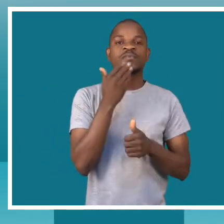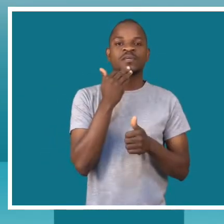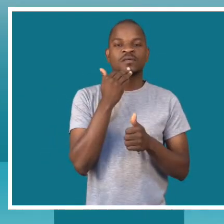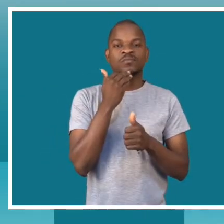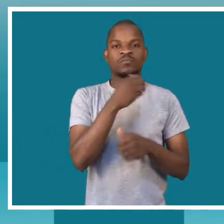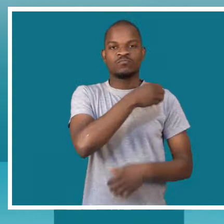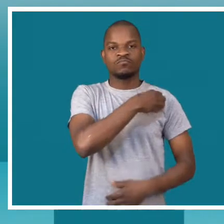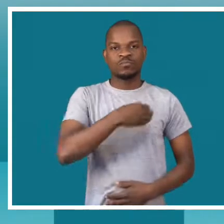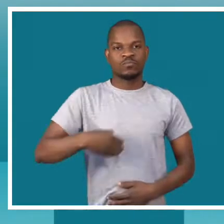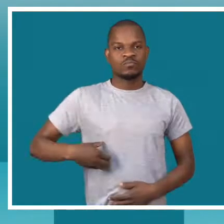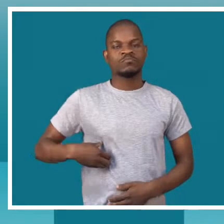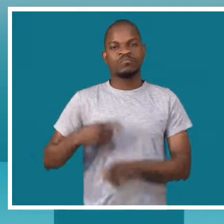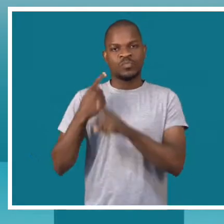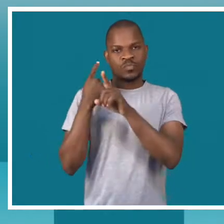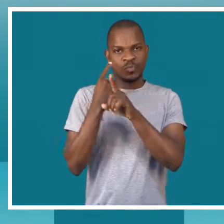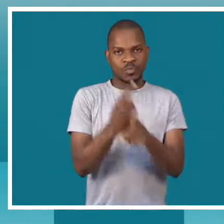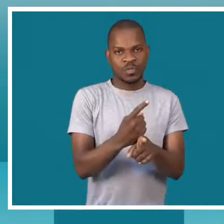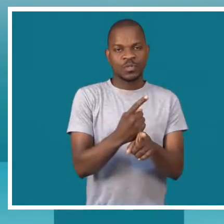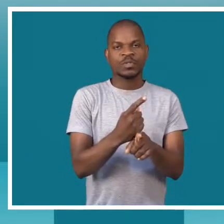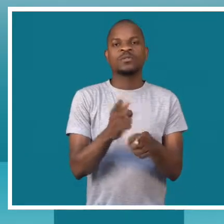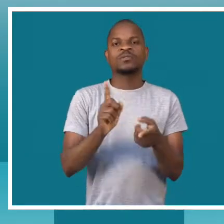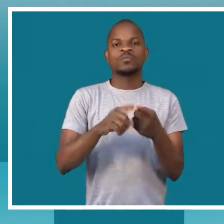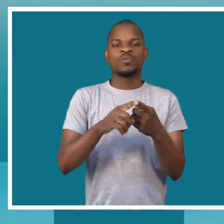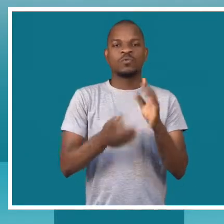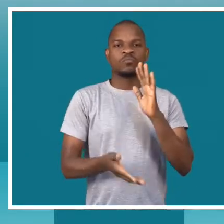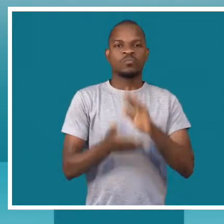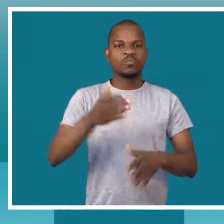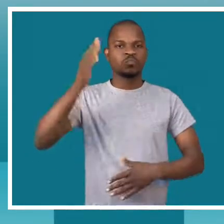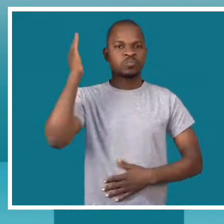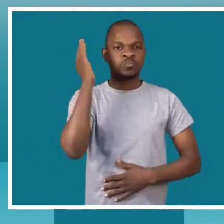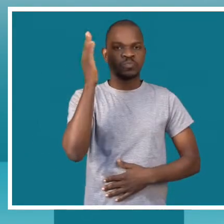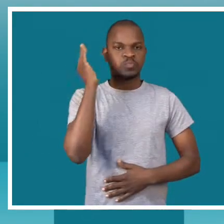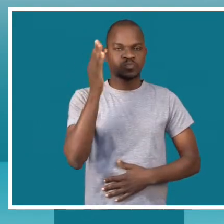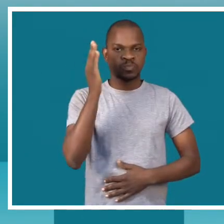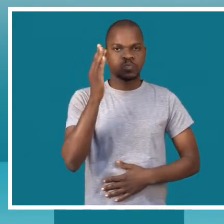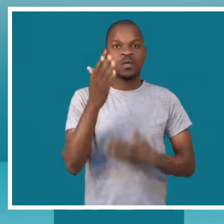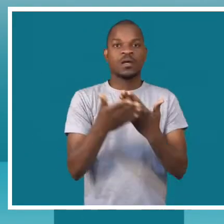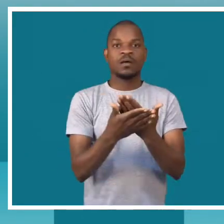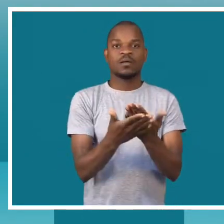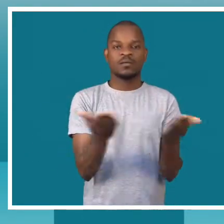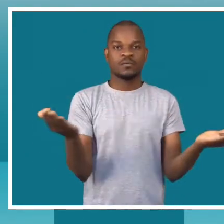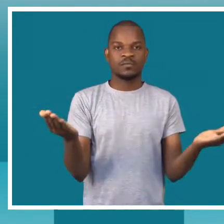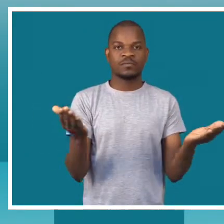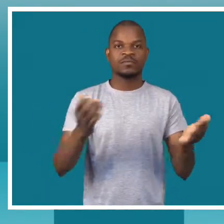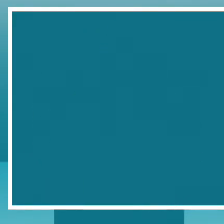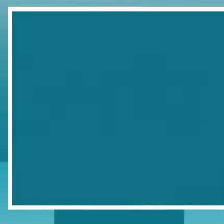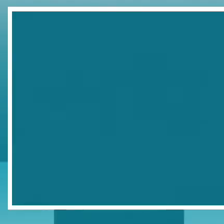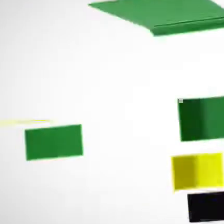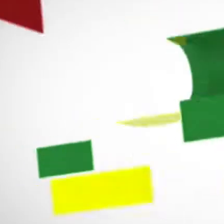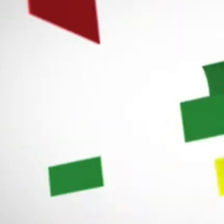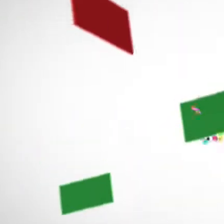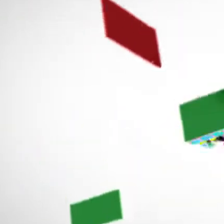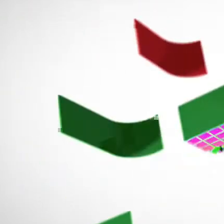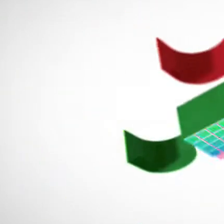presença do chefe de Estado, Felipe Jacinto Nunes, que vai orientar a cerimônia de abertura.